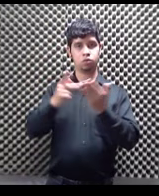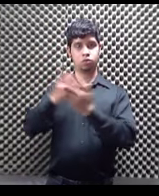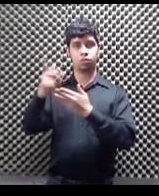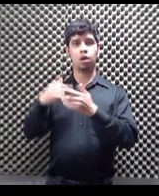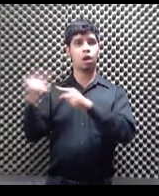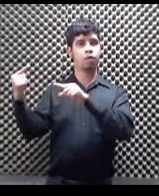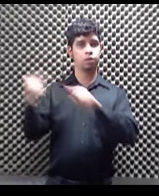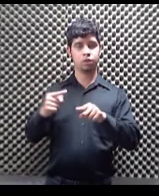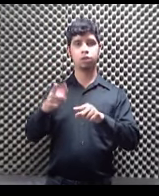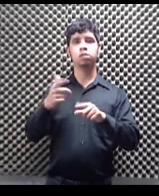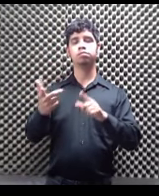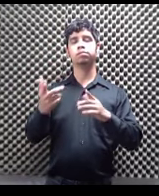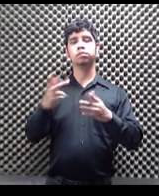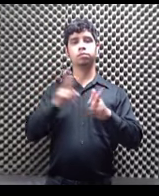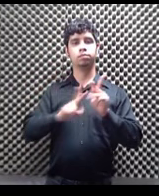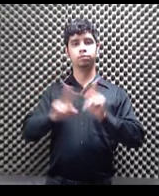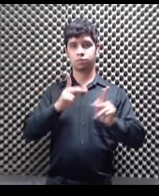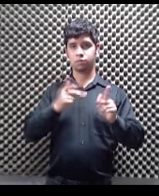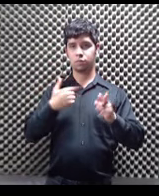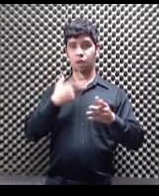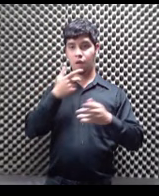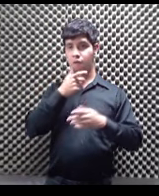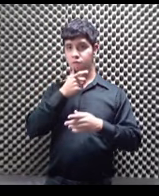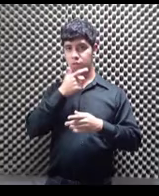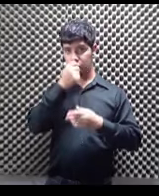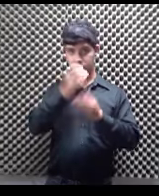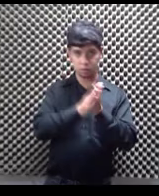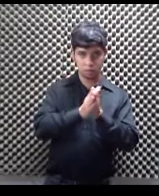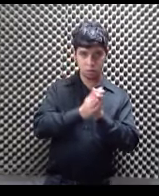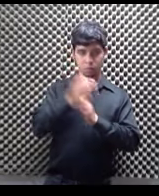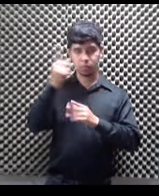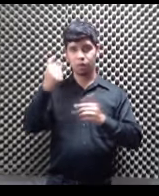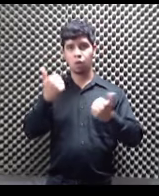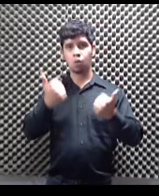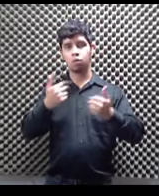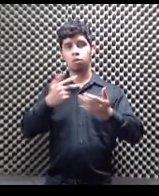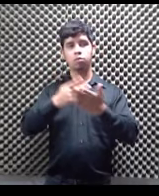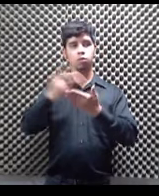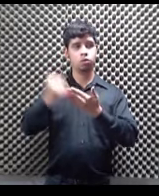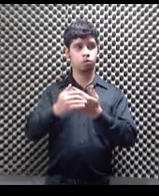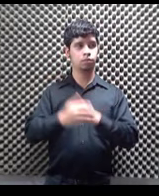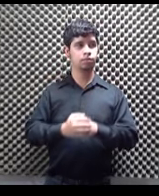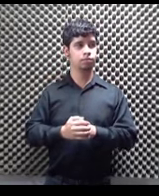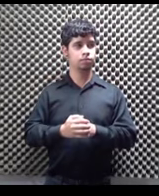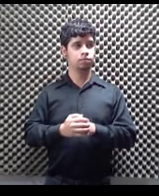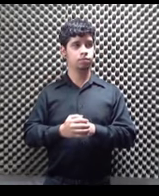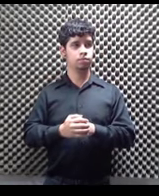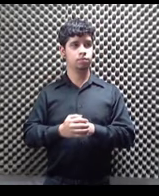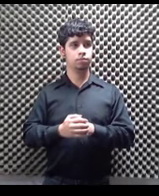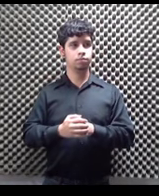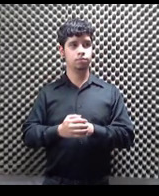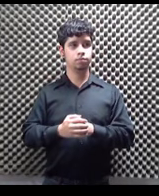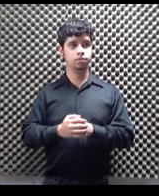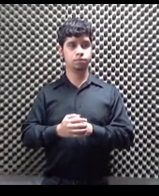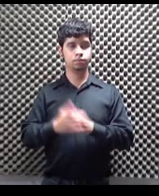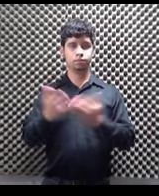para... Claro. para hablar y ver quiénes se interesan en qué proyecto, o sea, claro. Que es el famoso ese mercado, parque,